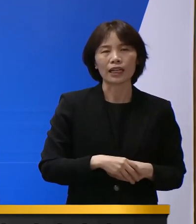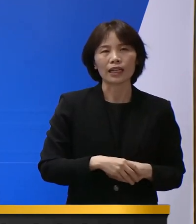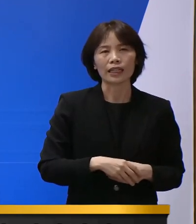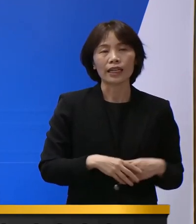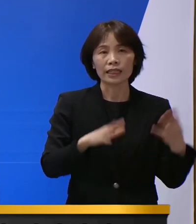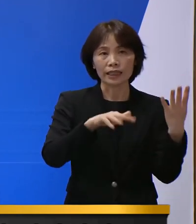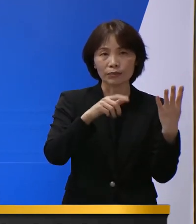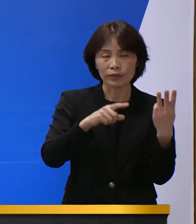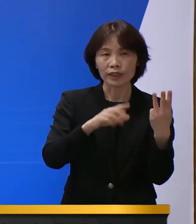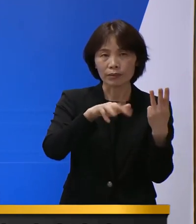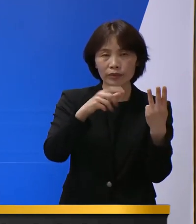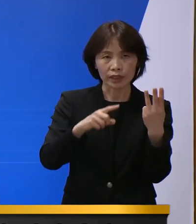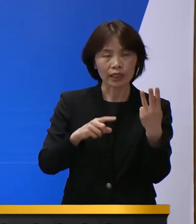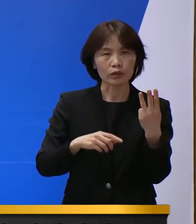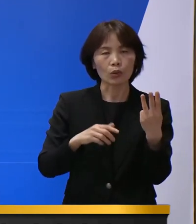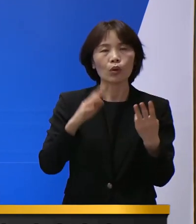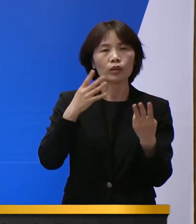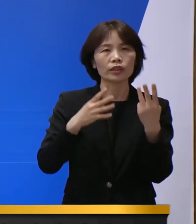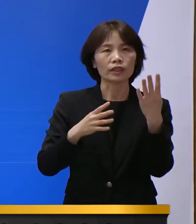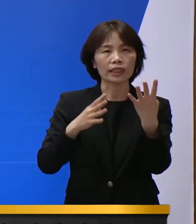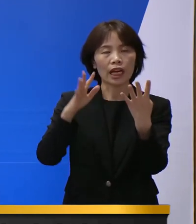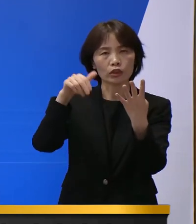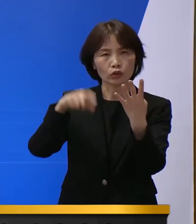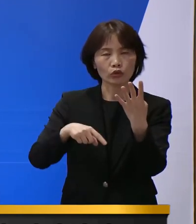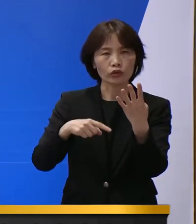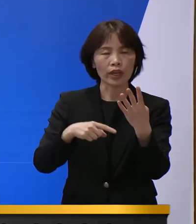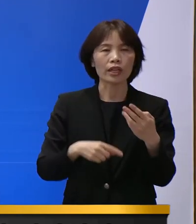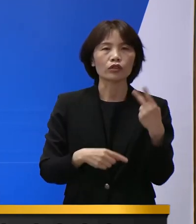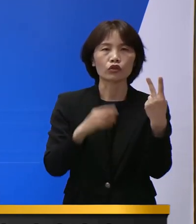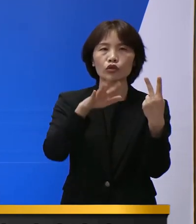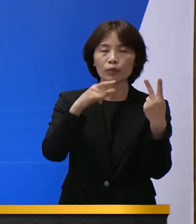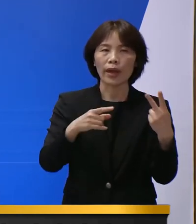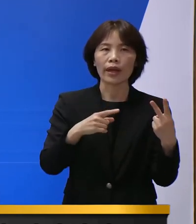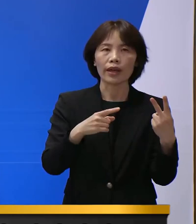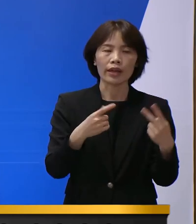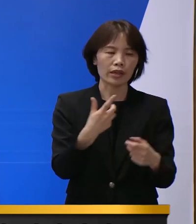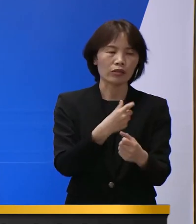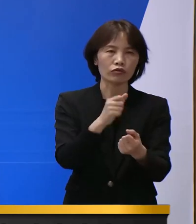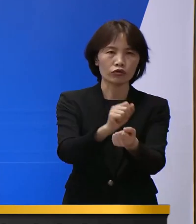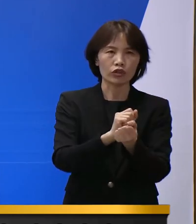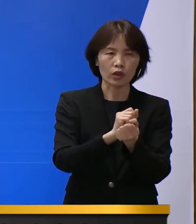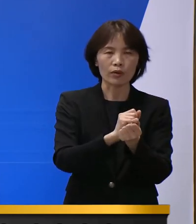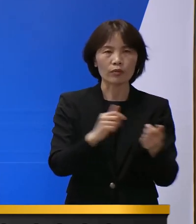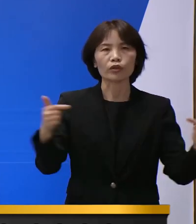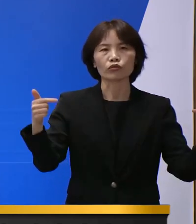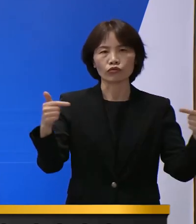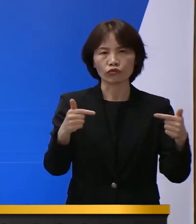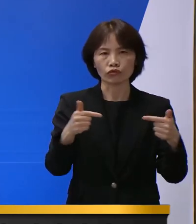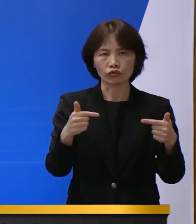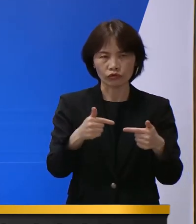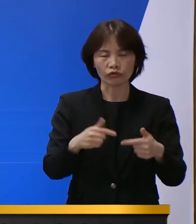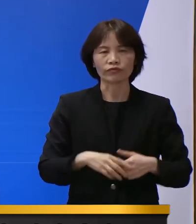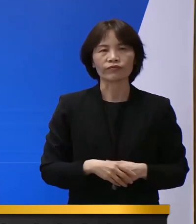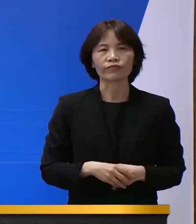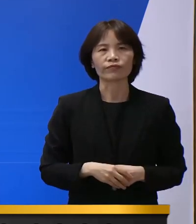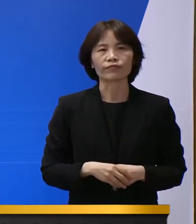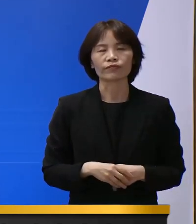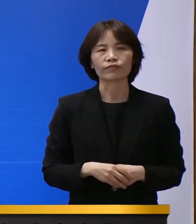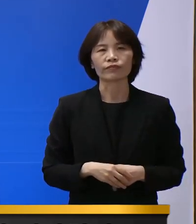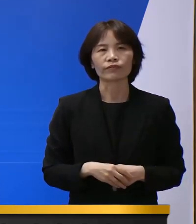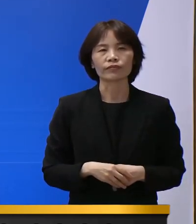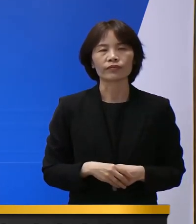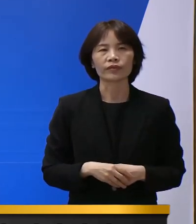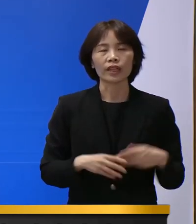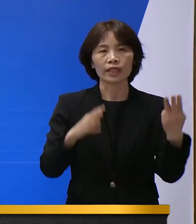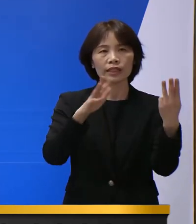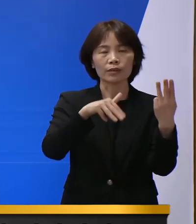4차 접종 4주 후에 감염 위험은 2배, 중증 위험은 3.5배 감소하는 것으로 확인되었습니다.